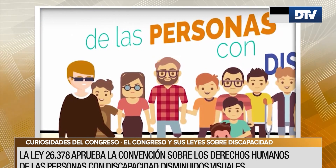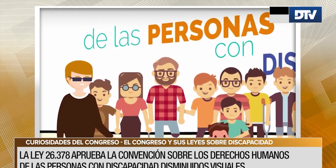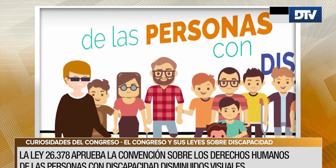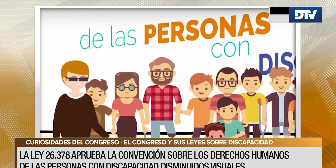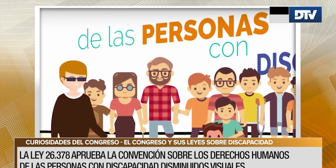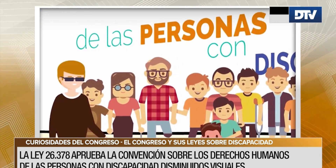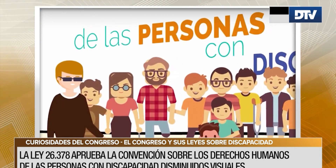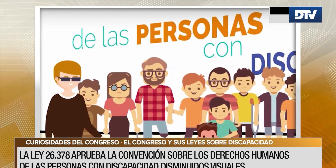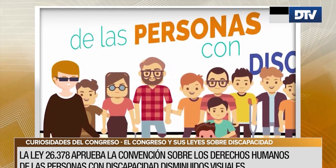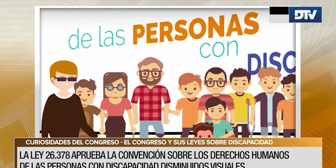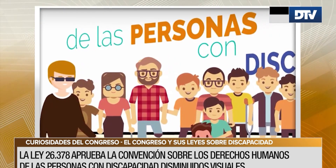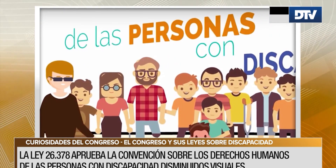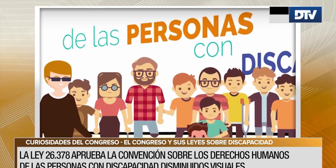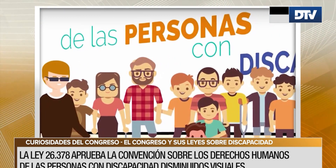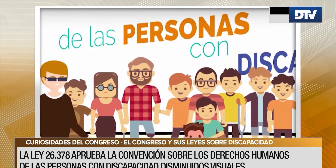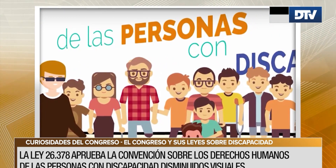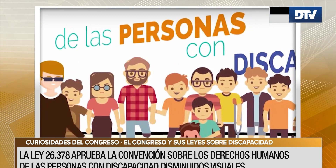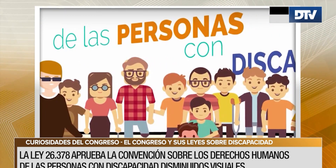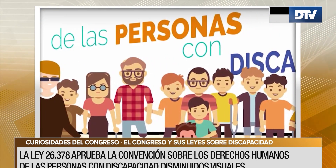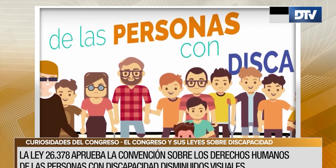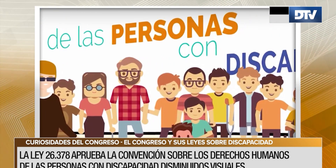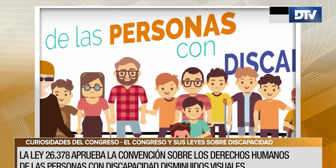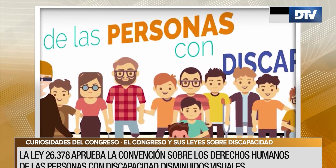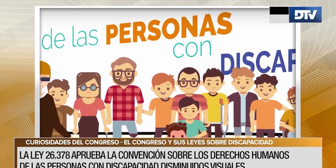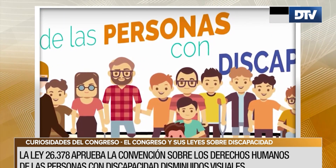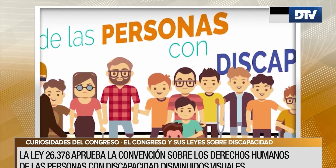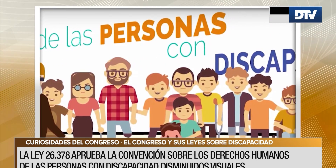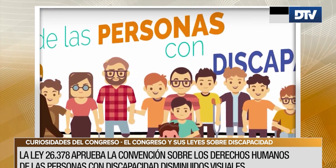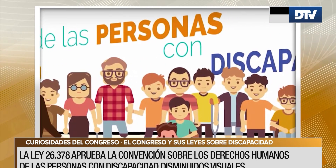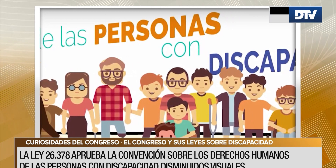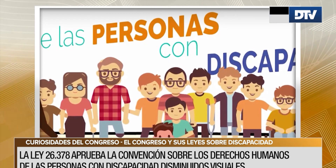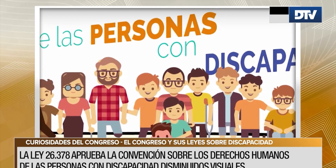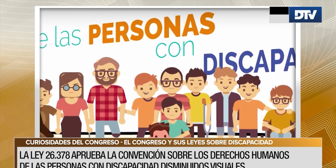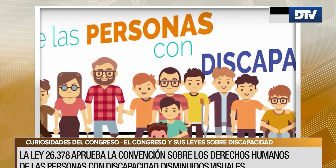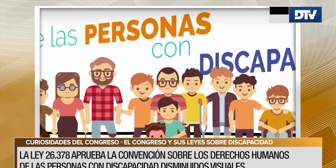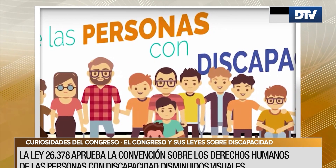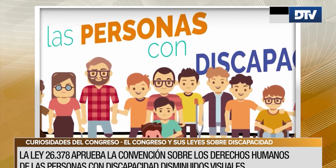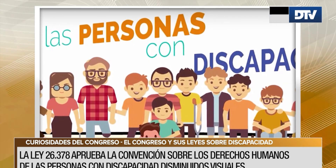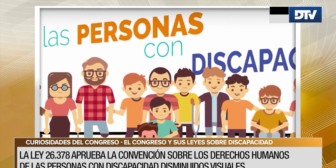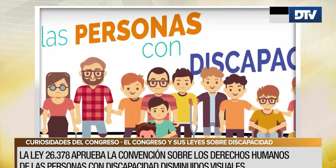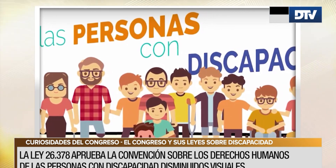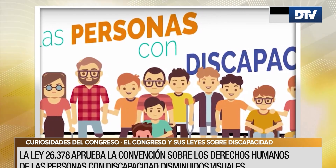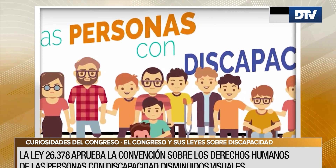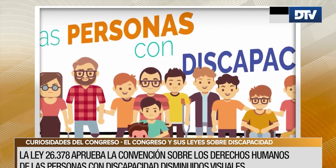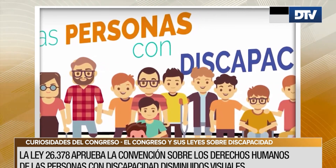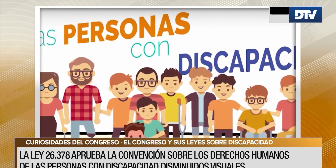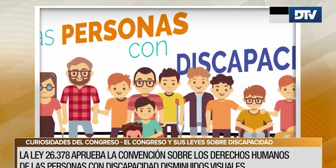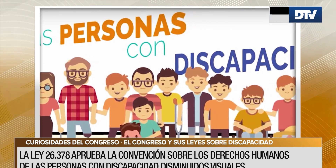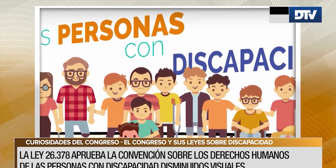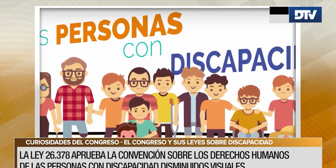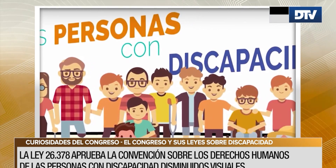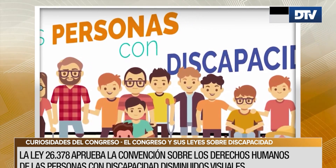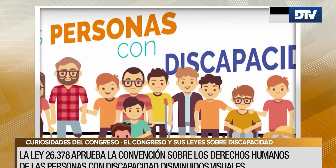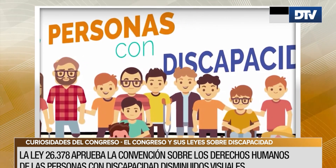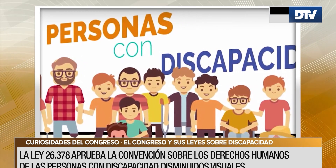de los mismos en personas con discapacidad, al tiempo que se propone garantizar que aquellas gocen de plena igualdad ante la